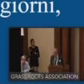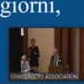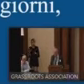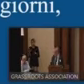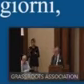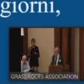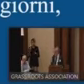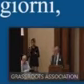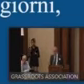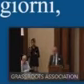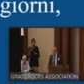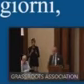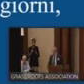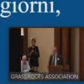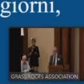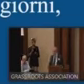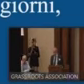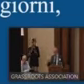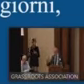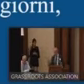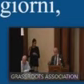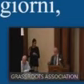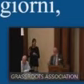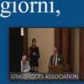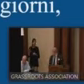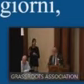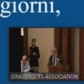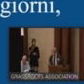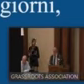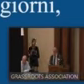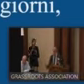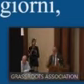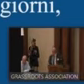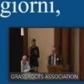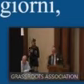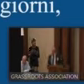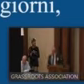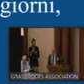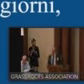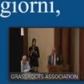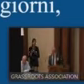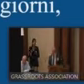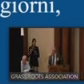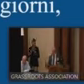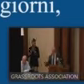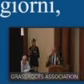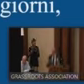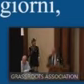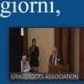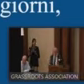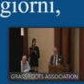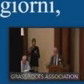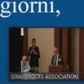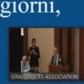ieri, e cercavamo, tutti noi, di coinvolgere altri colleghi. Quanti colleghi mi